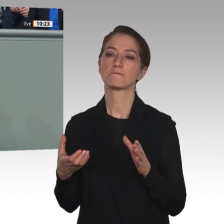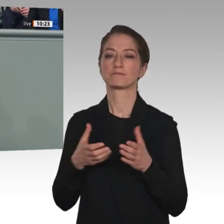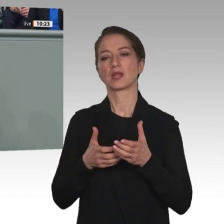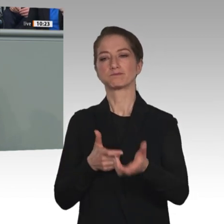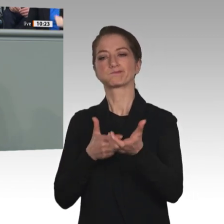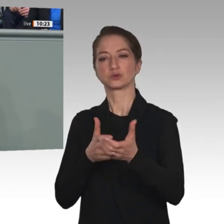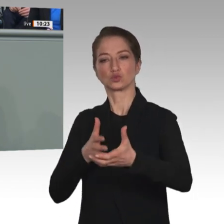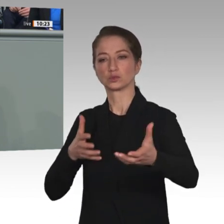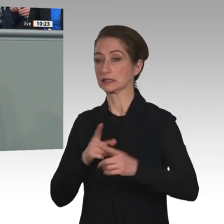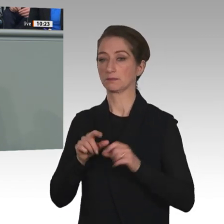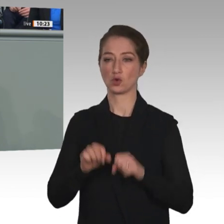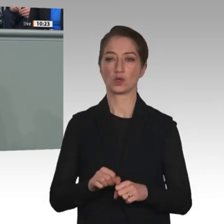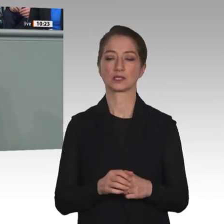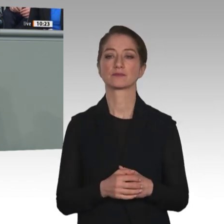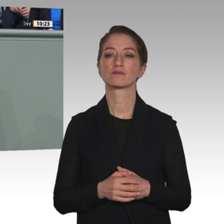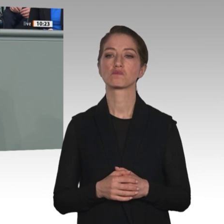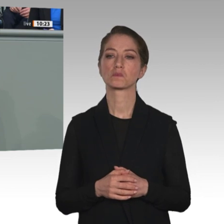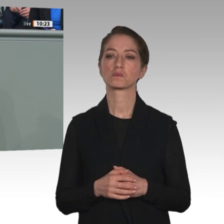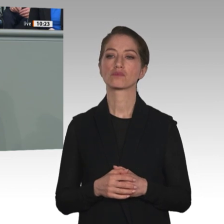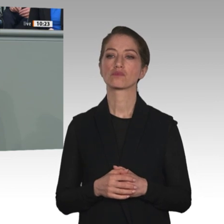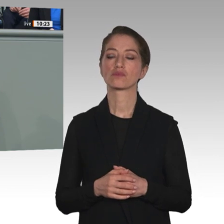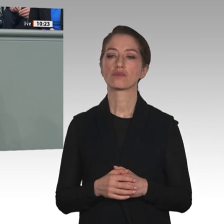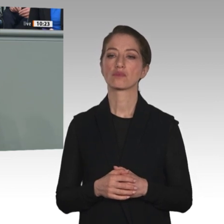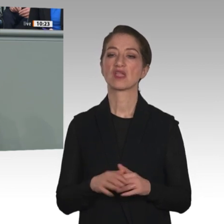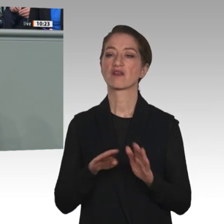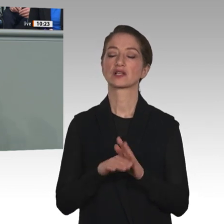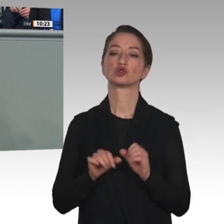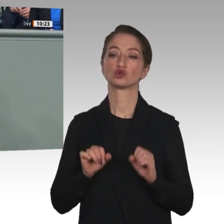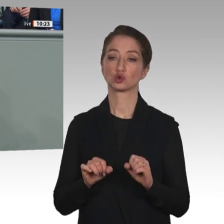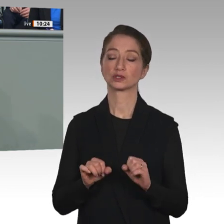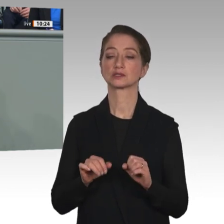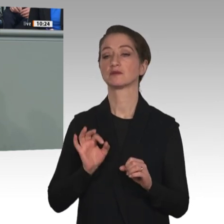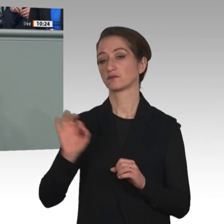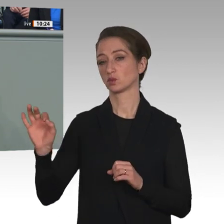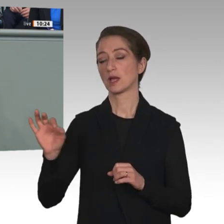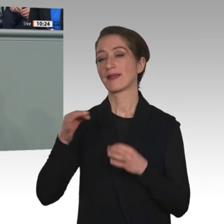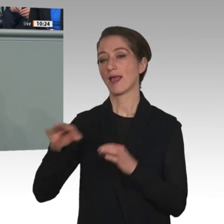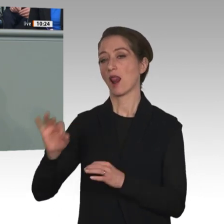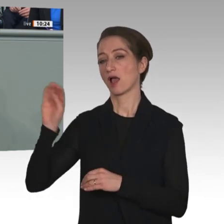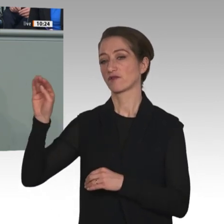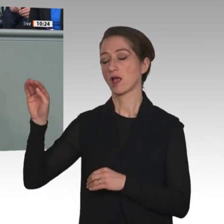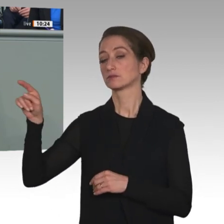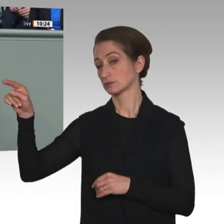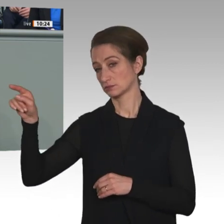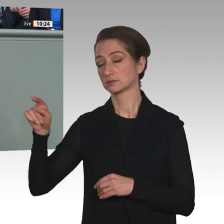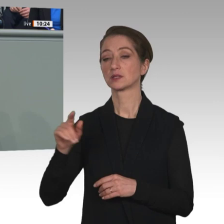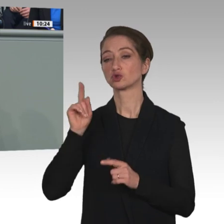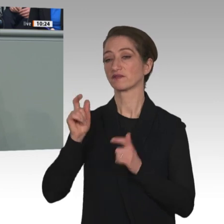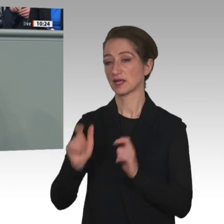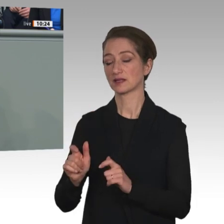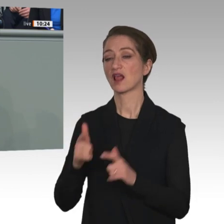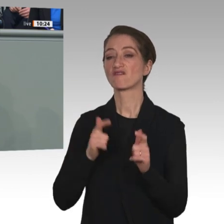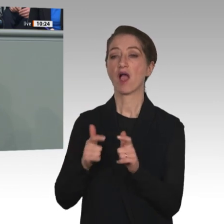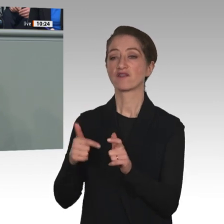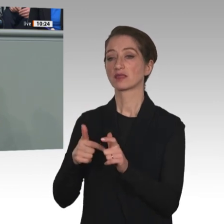So verschärft, dass es eine Regelanfrage beim Verfassungsschutz gibt, um zu verhindern, dass Waffen in die Hände von Extremisten kommen.